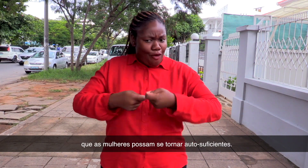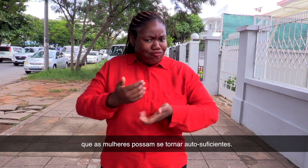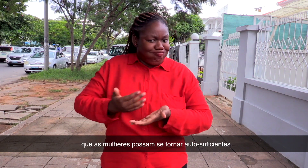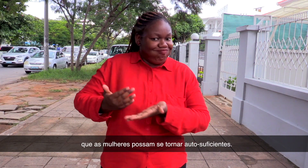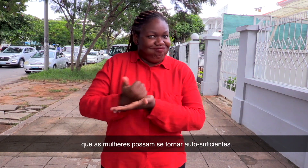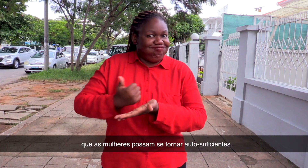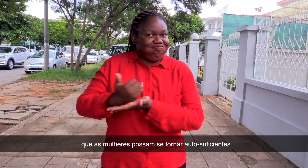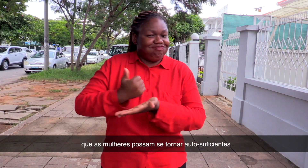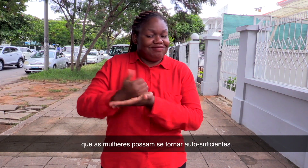autossuficientes.